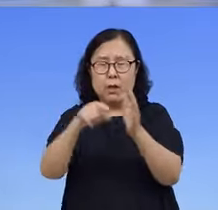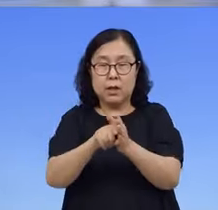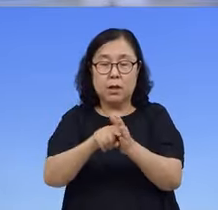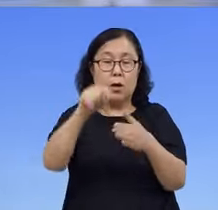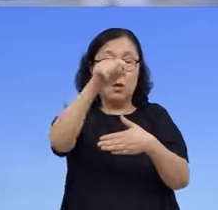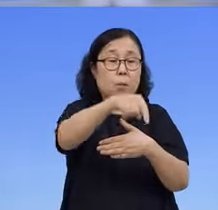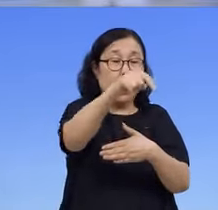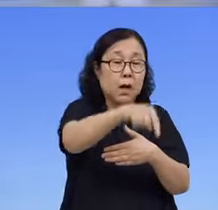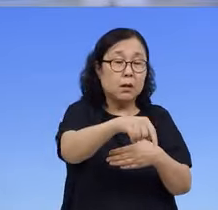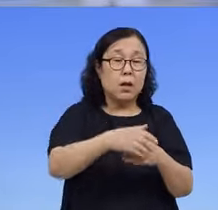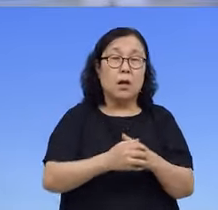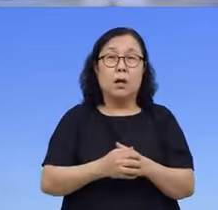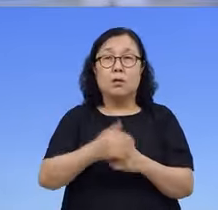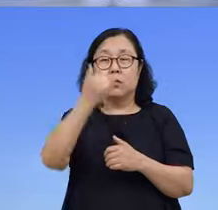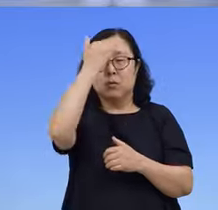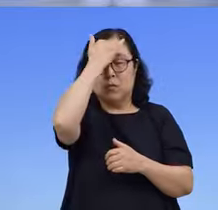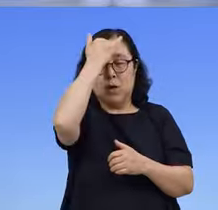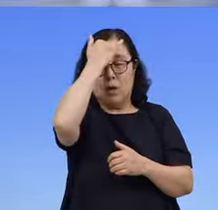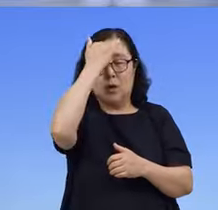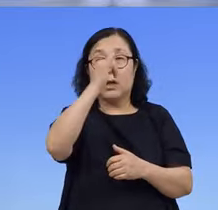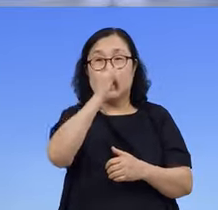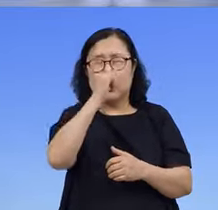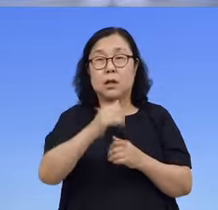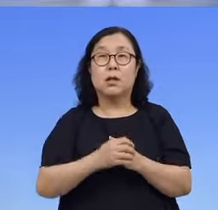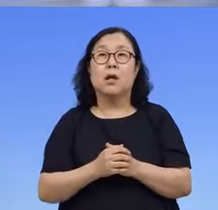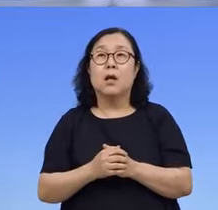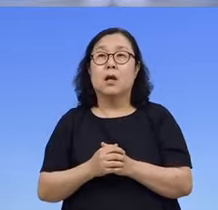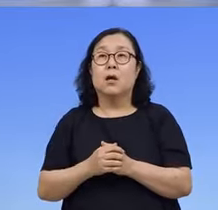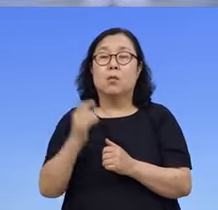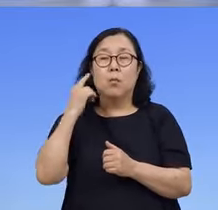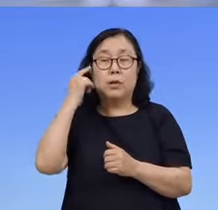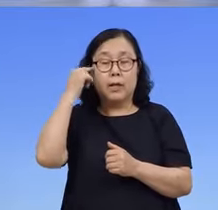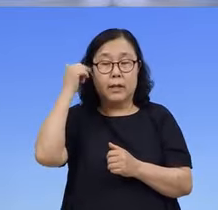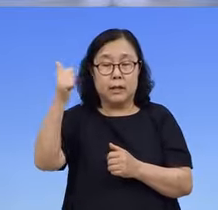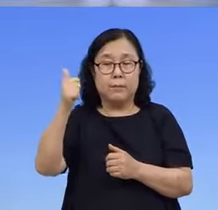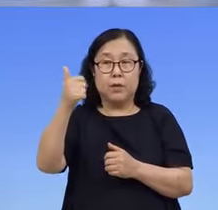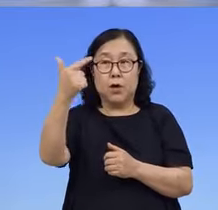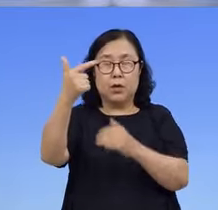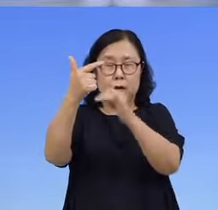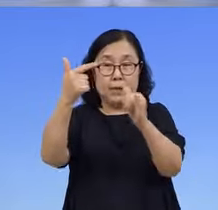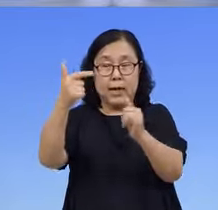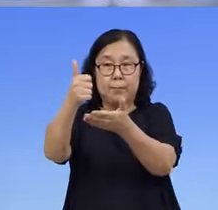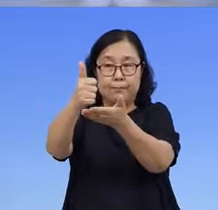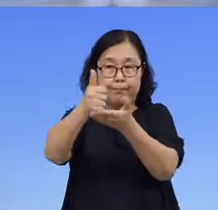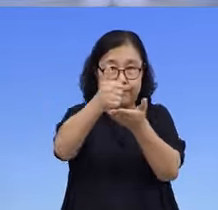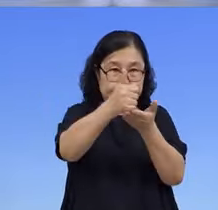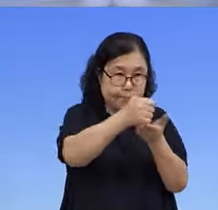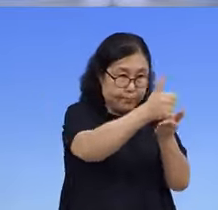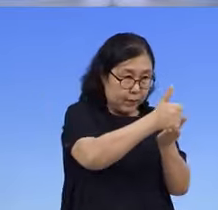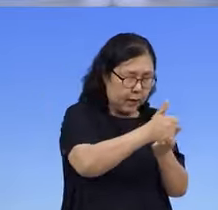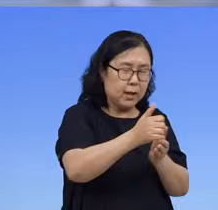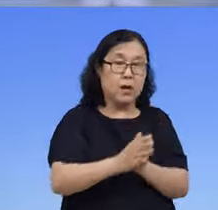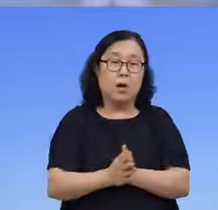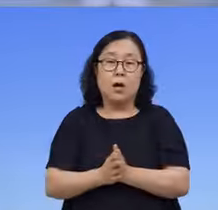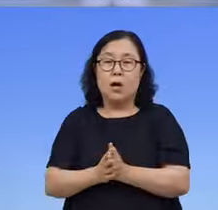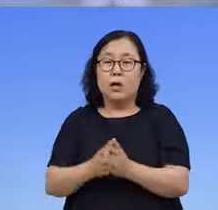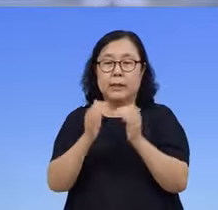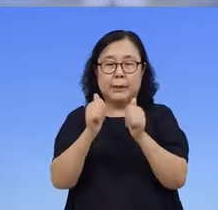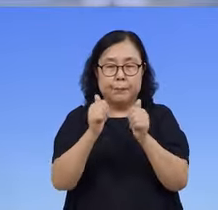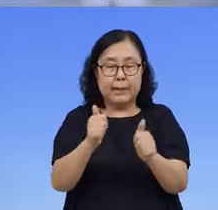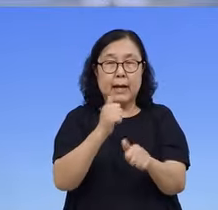뽑지 않으려고 외부에 덕망 있는 목사님 6분을 지금 초빙을 해가지고요, 그분들이 심사하도록 모든 권한을